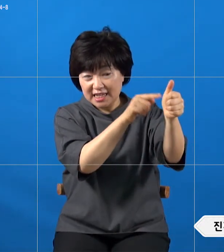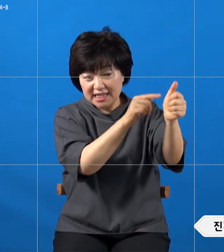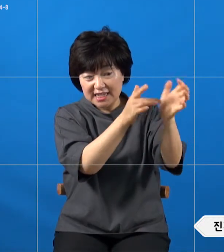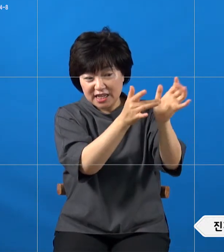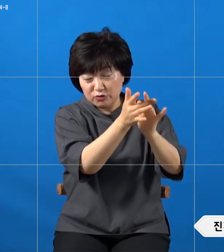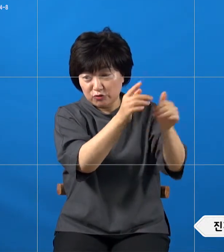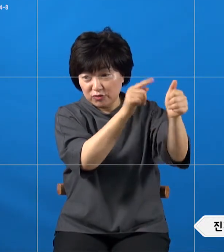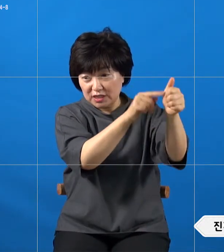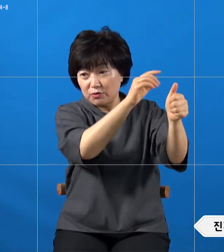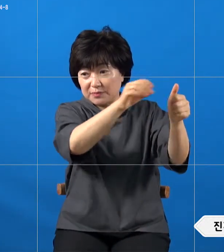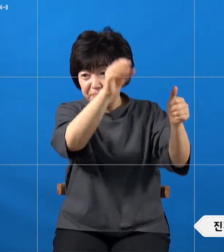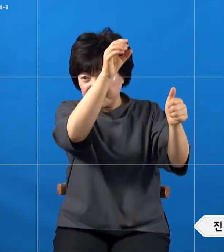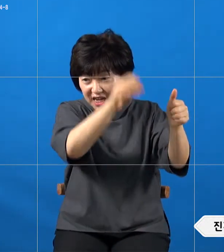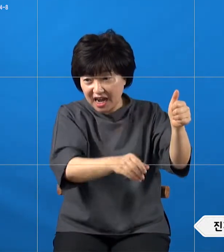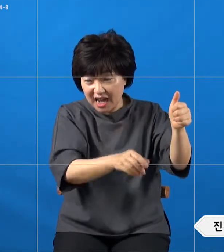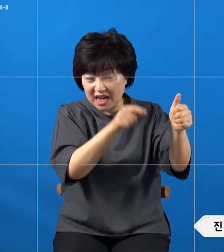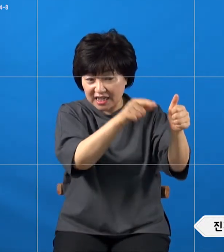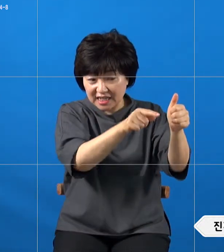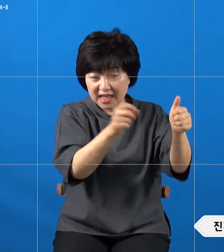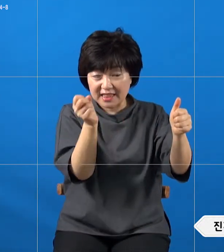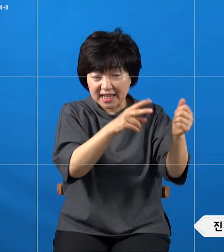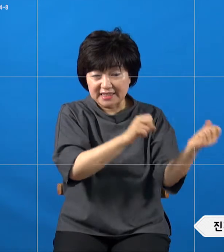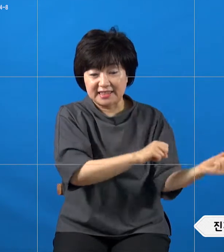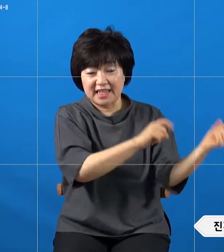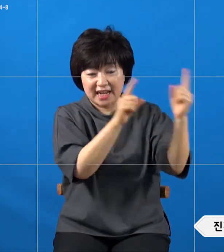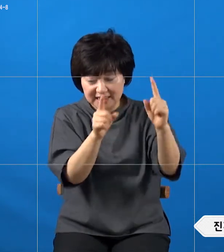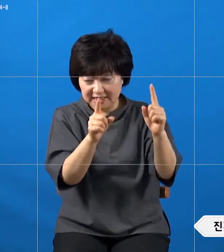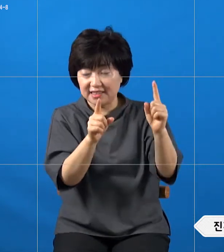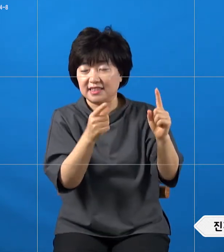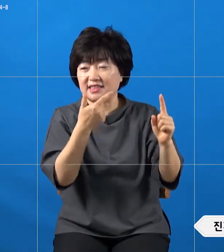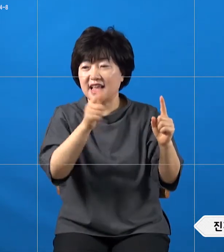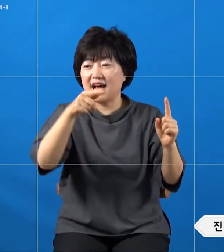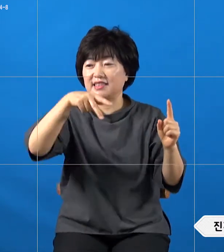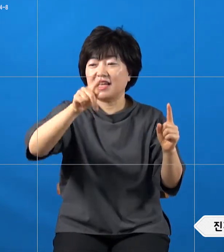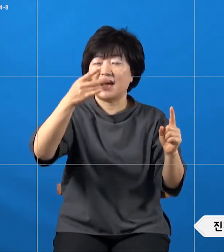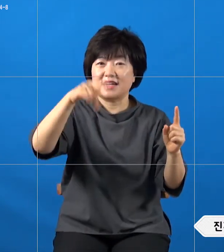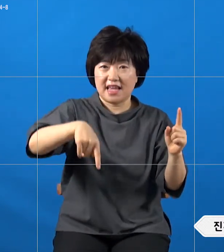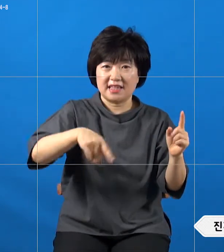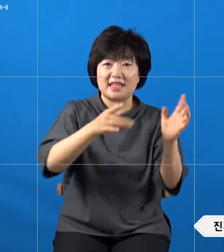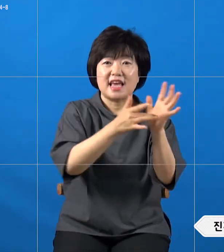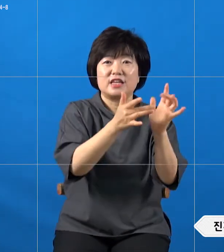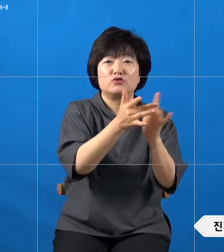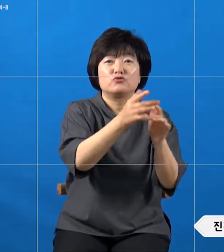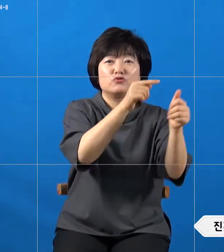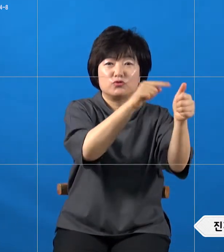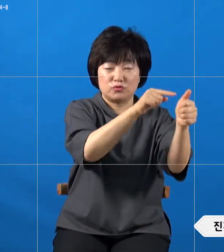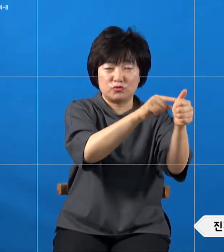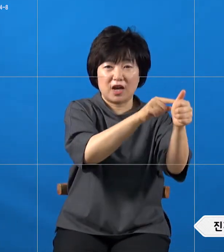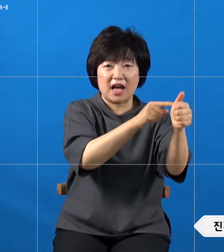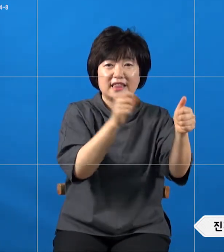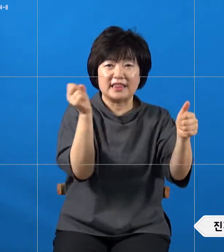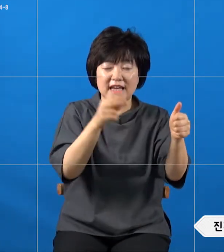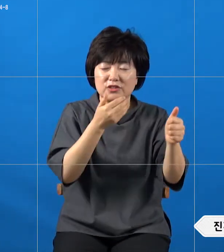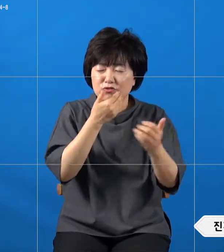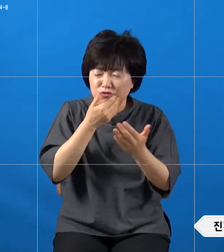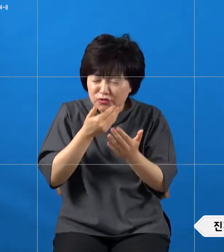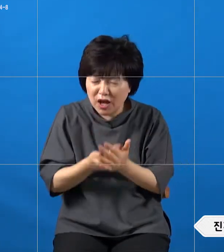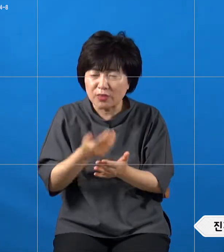예수 그리스도의 십자가 다시 살리신 나사렛 예수 모퉁이 돌이